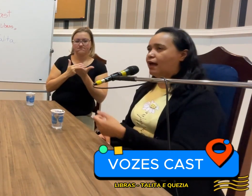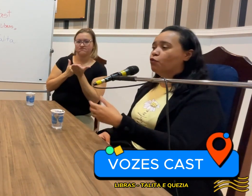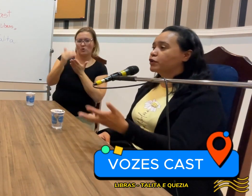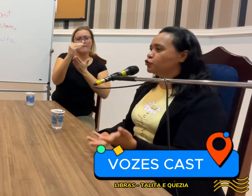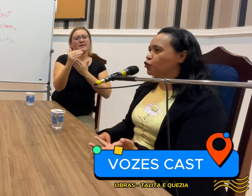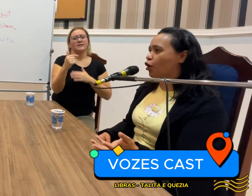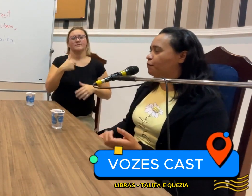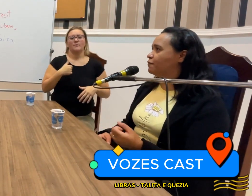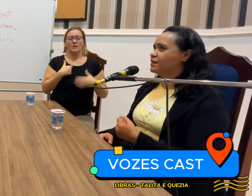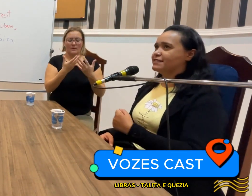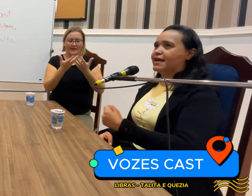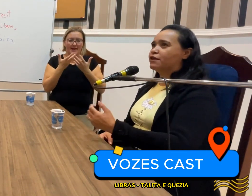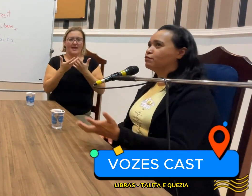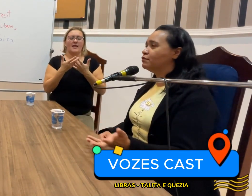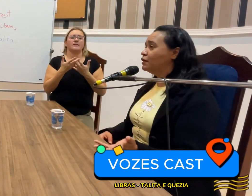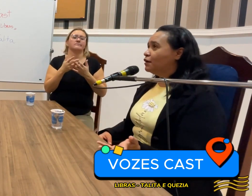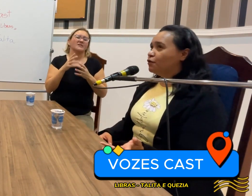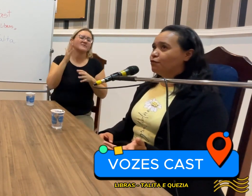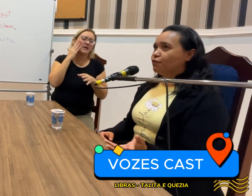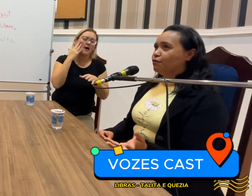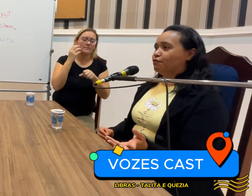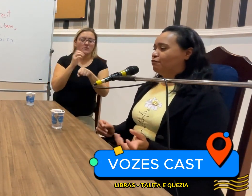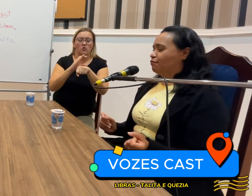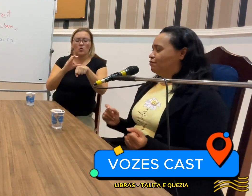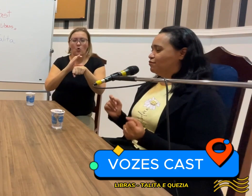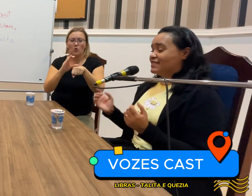um workshop, fazer um